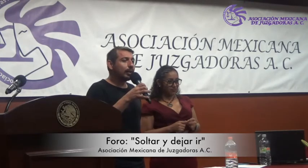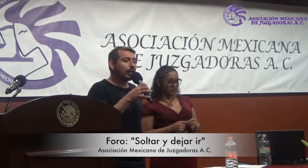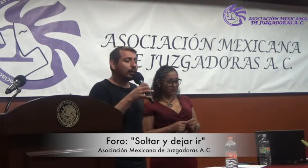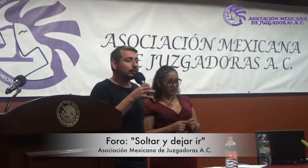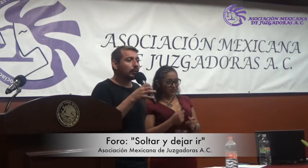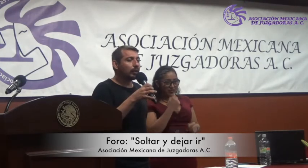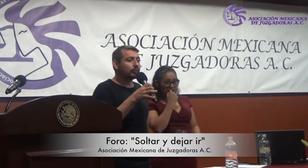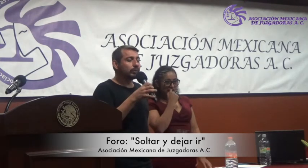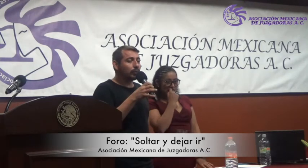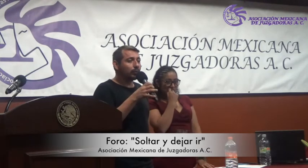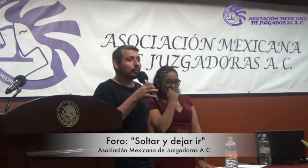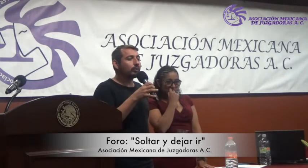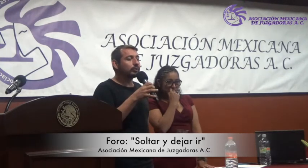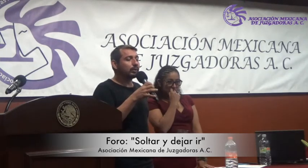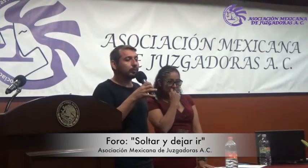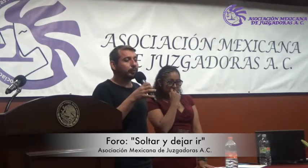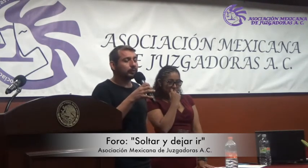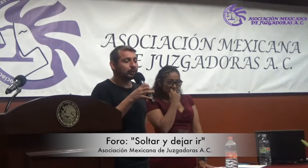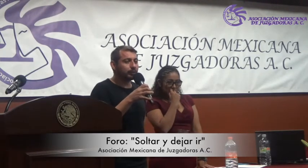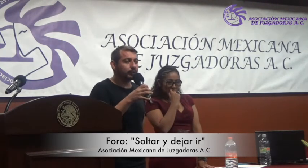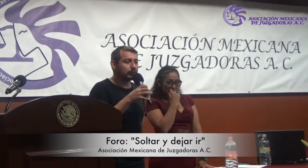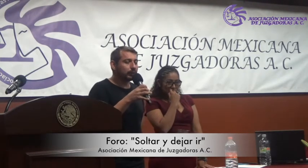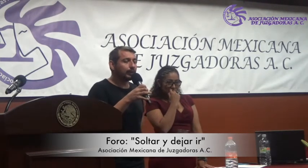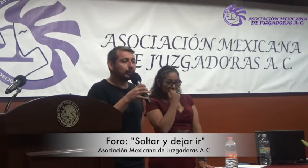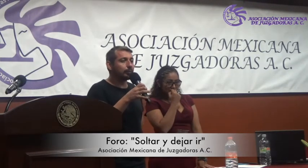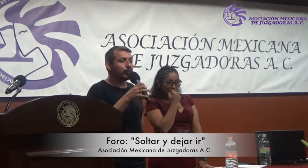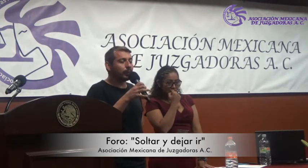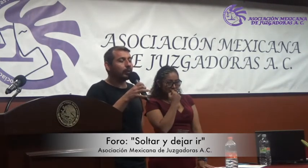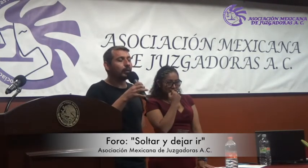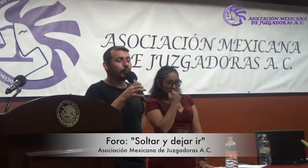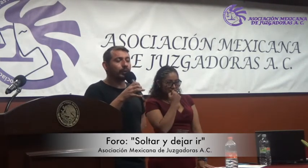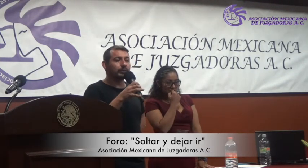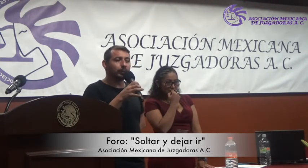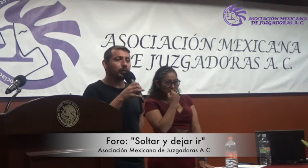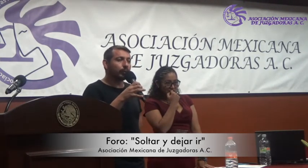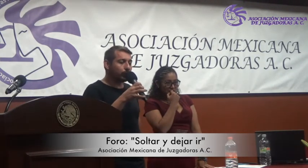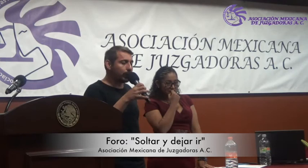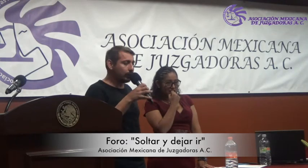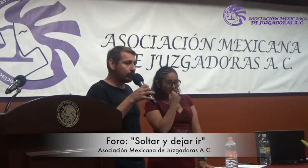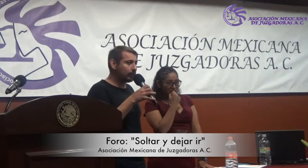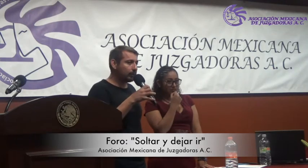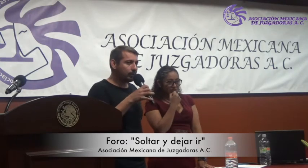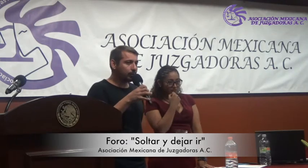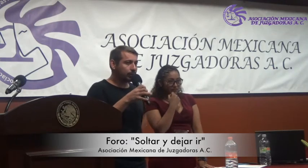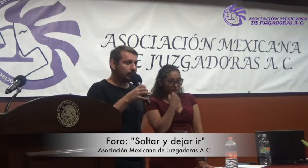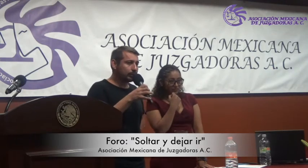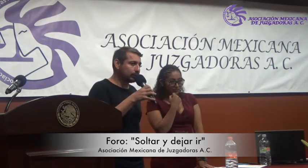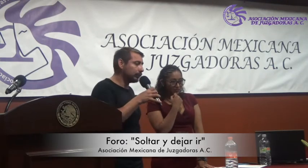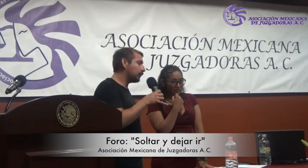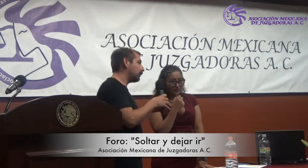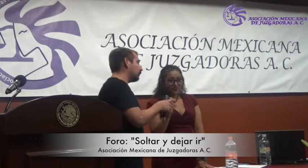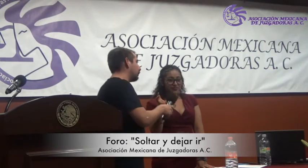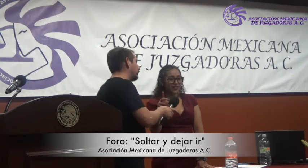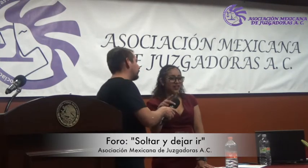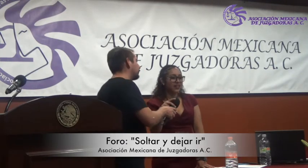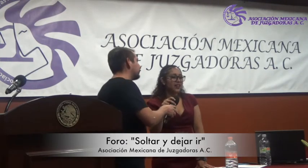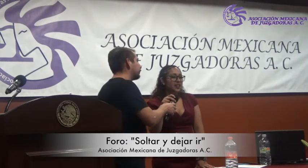también agradezco a los psicólogos, que son personas profesionales que me ayudaron a poder saber cómo ayudar. Muchas gracias.